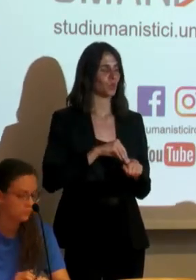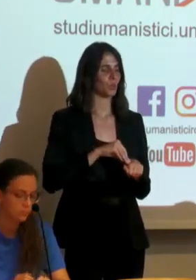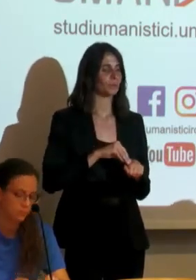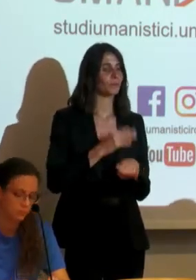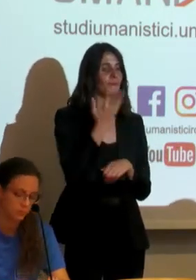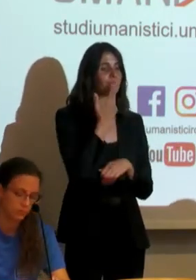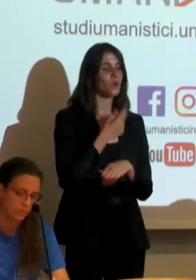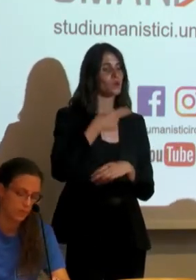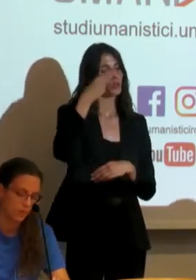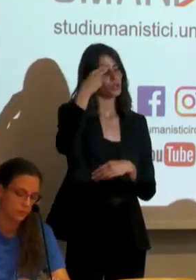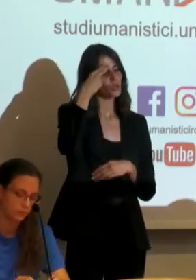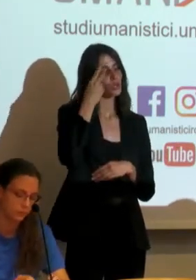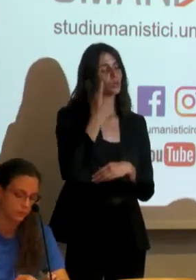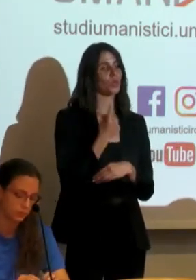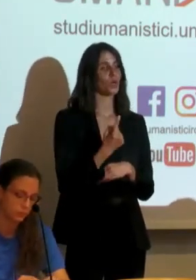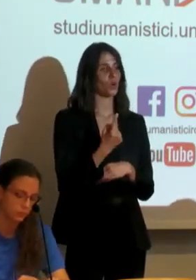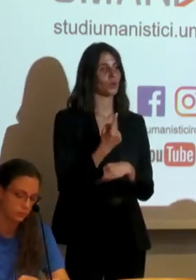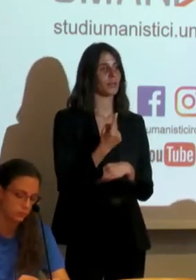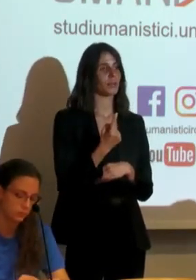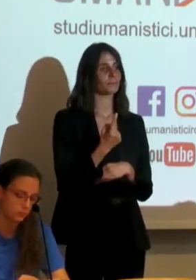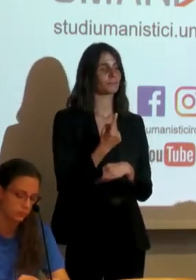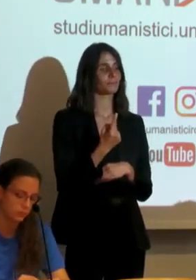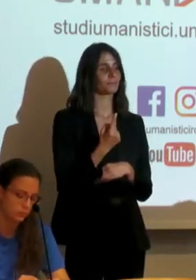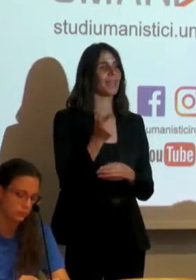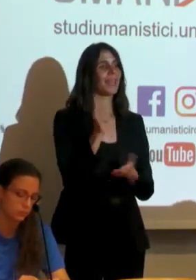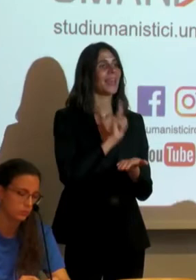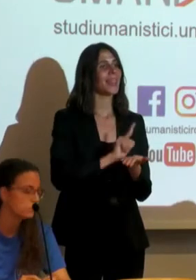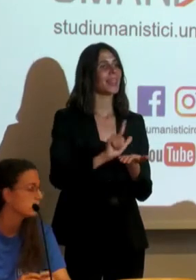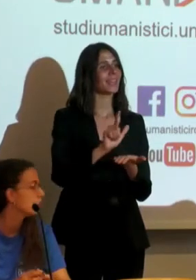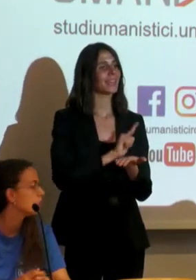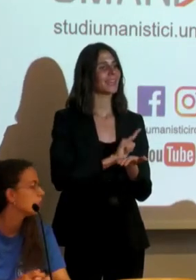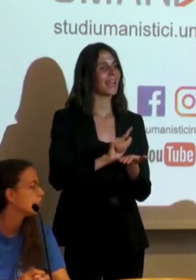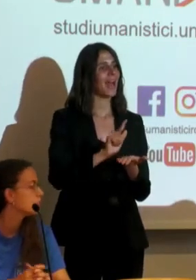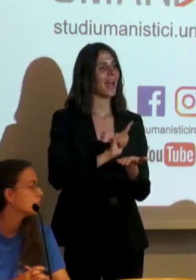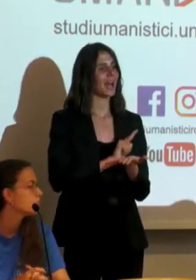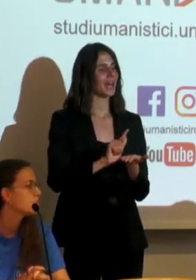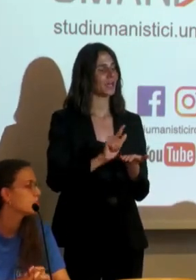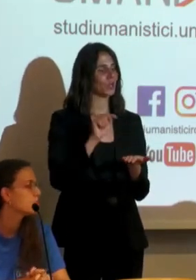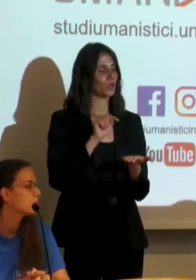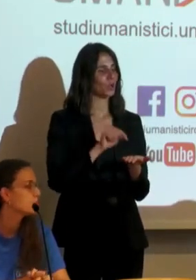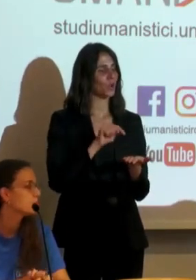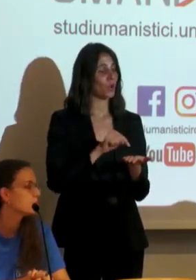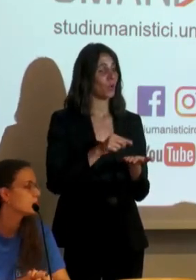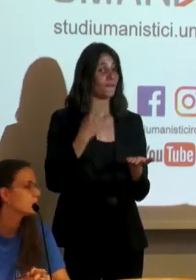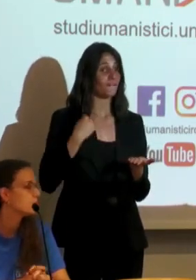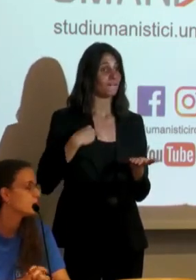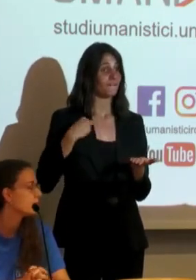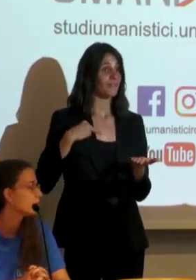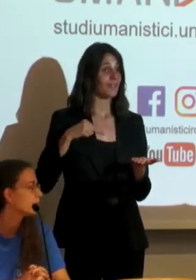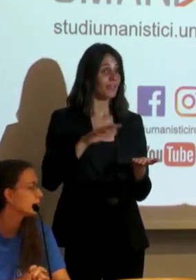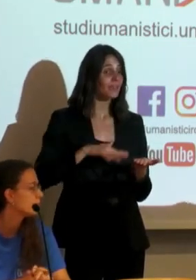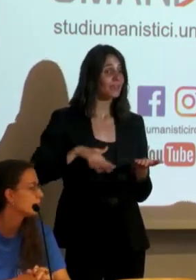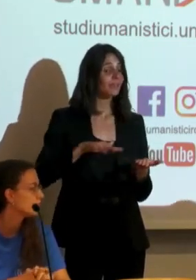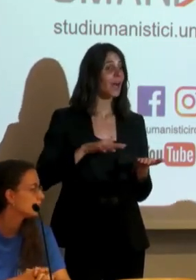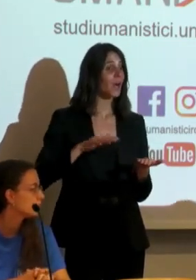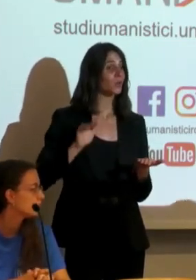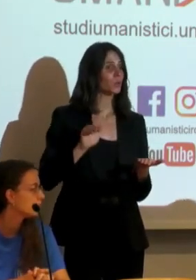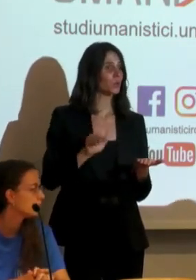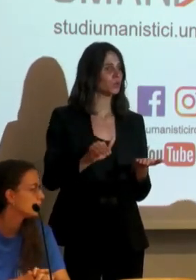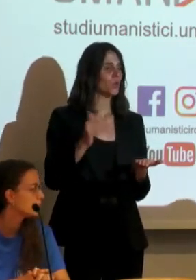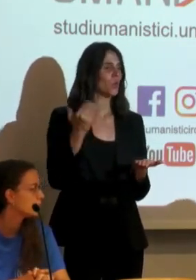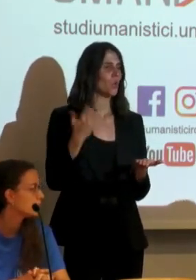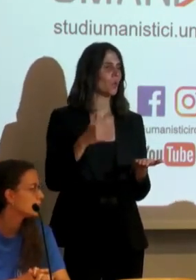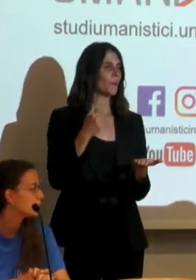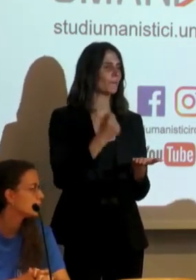ricordare l'importanza, no, che ha il letterario nella nostra vita. Noi abbiamo vissuto, diciamo,